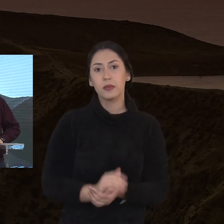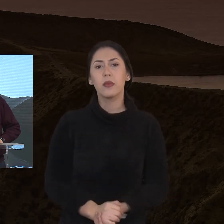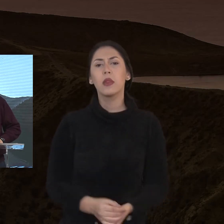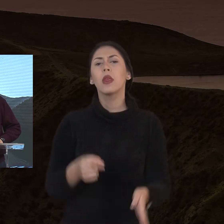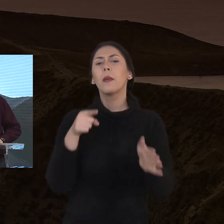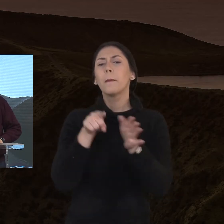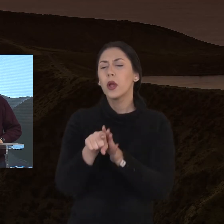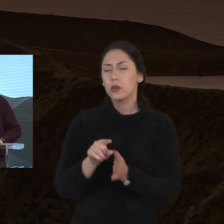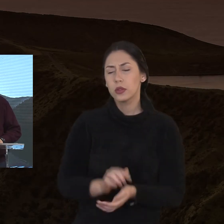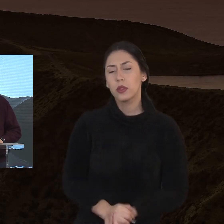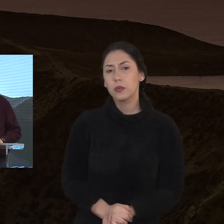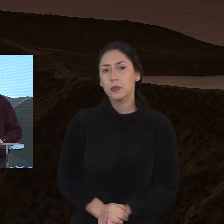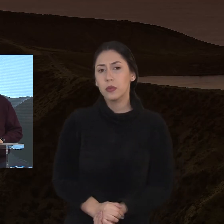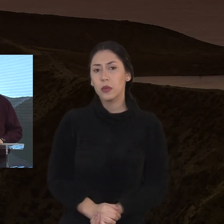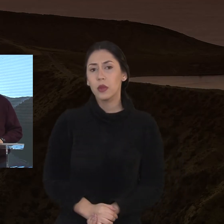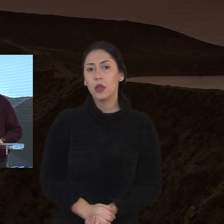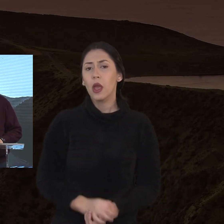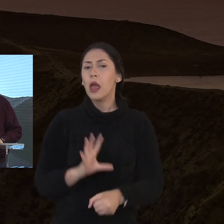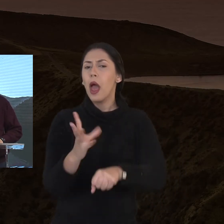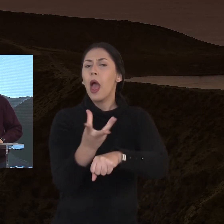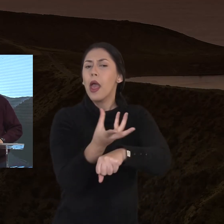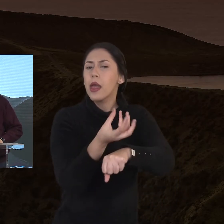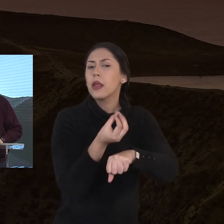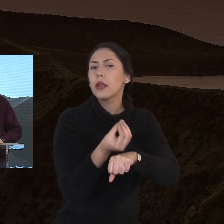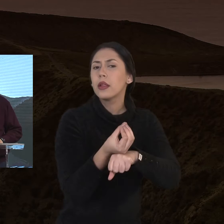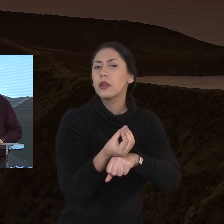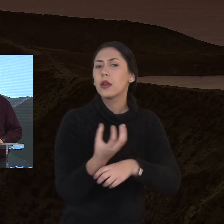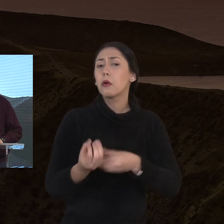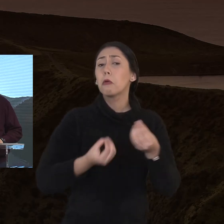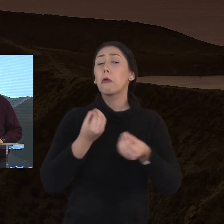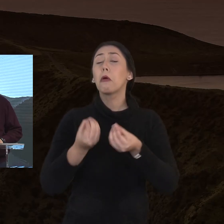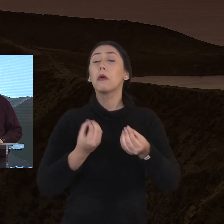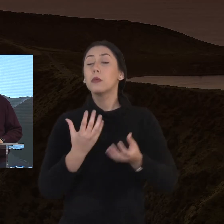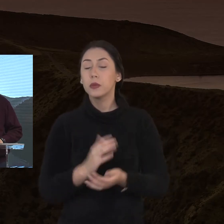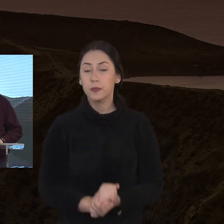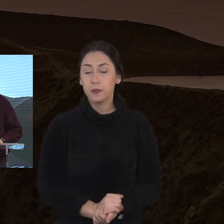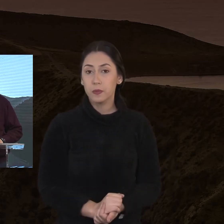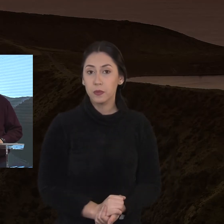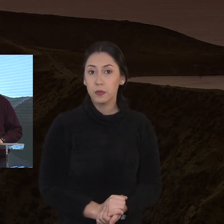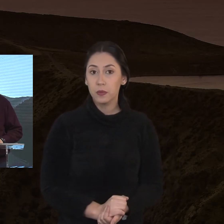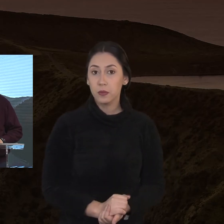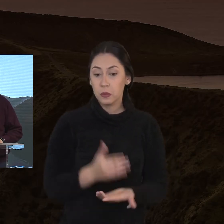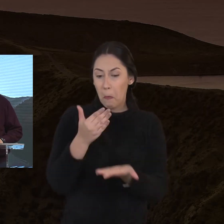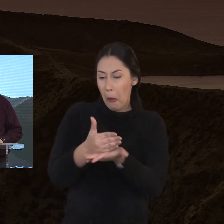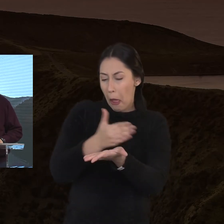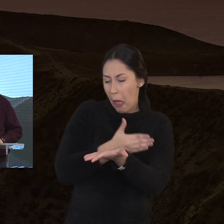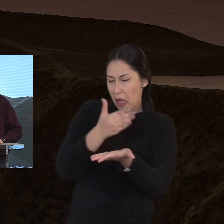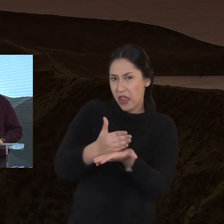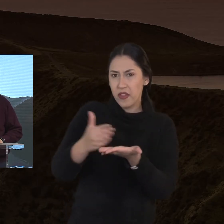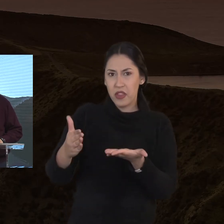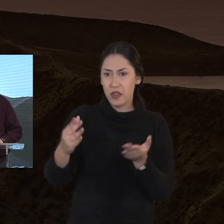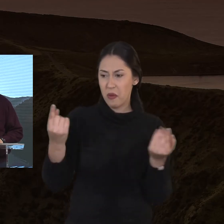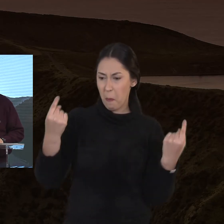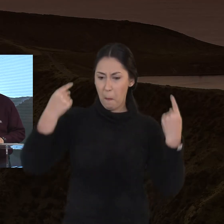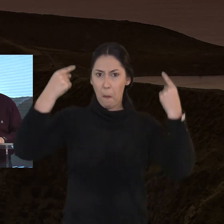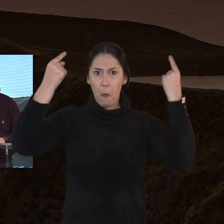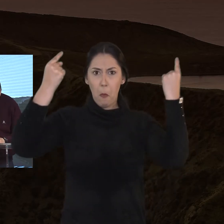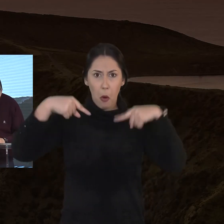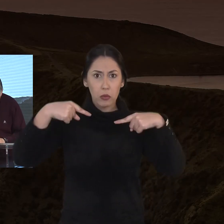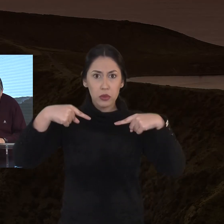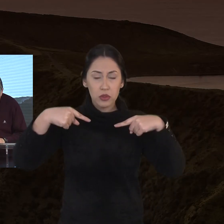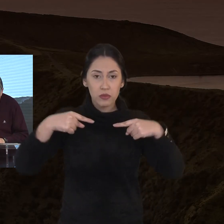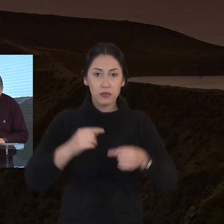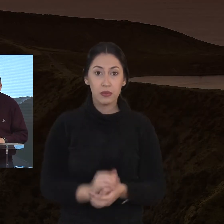e como é que tava a situação da nossa igreja da sua igreja antes da pandemia eu estava dividido em